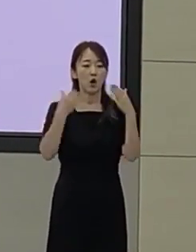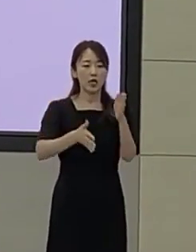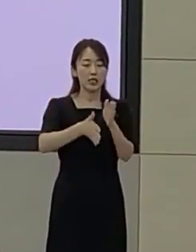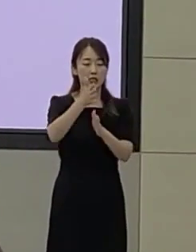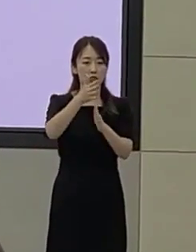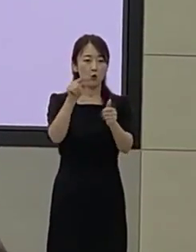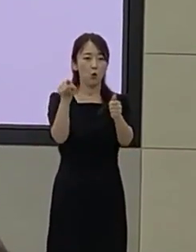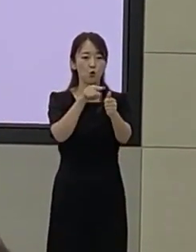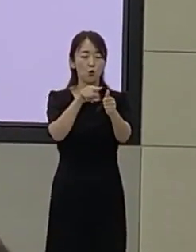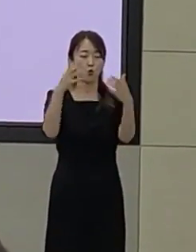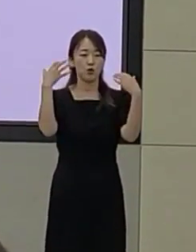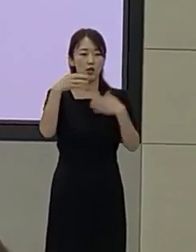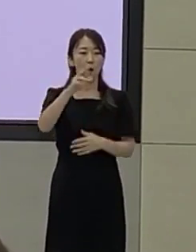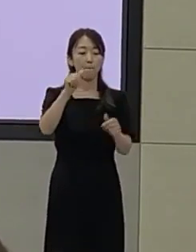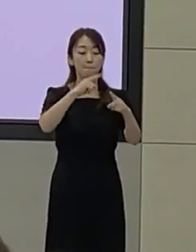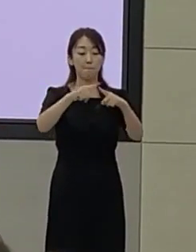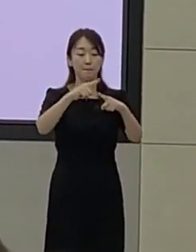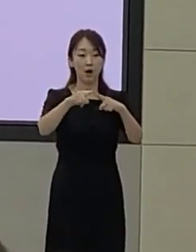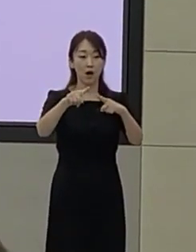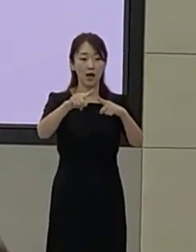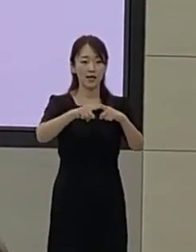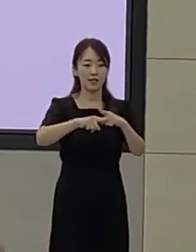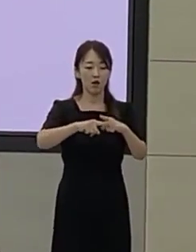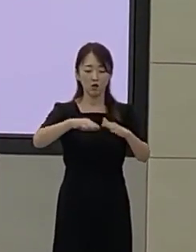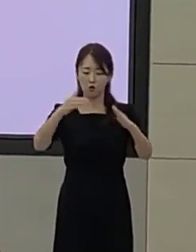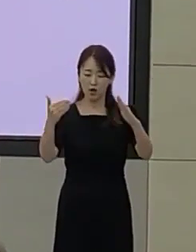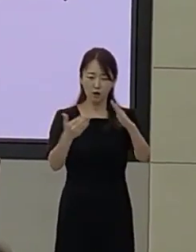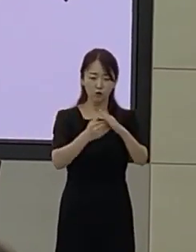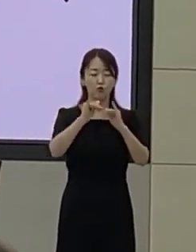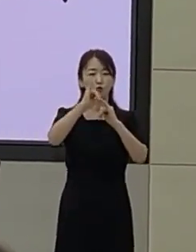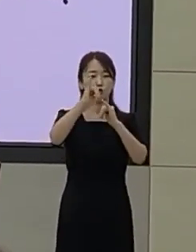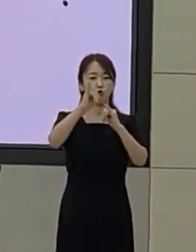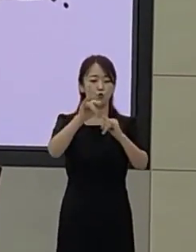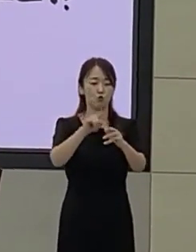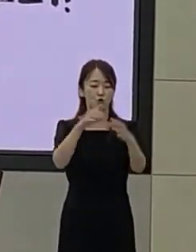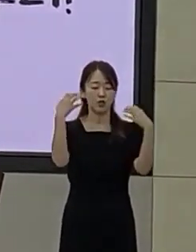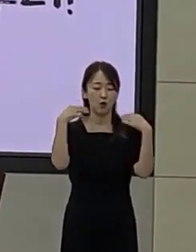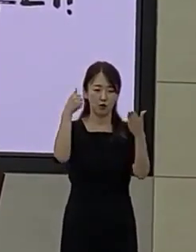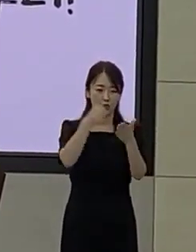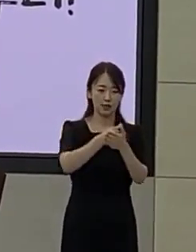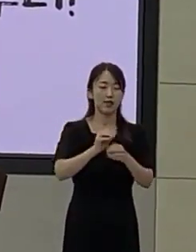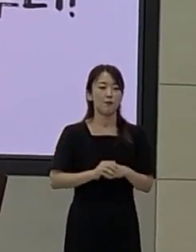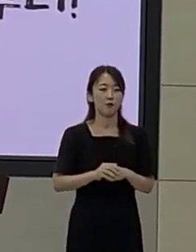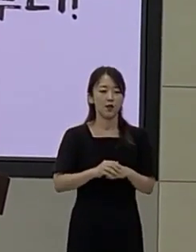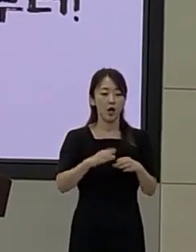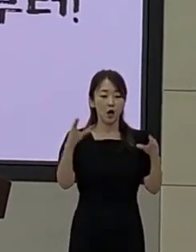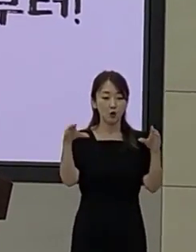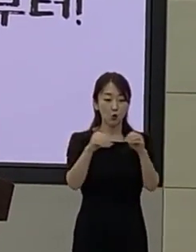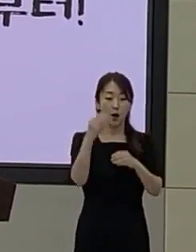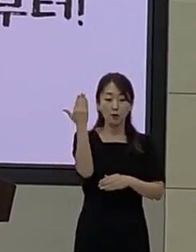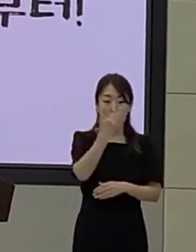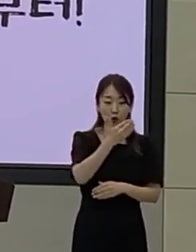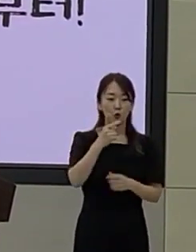시도 교육청 평가에서 최우수 교육청으로 선정되었고 종합청년도 평가에서는